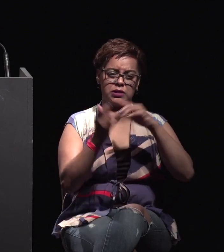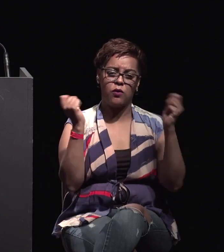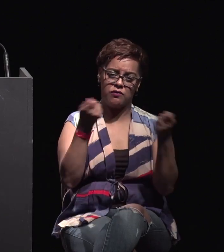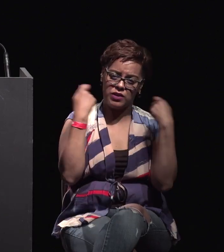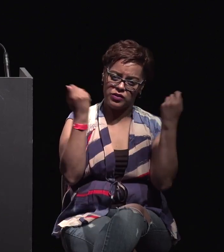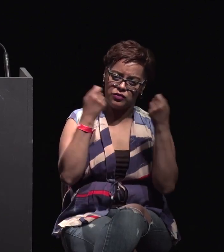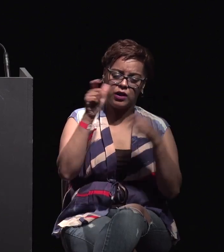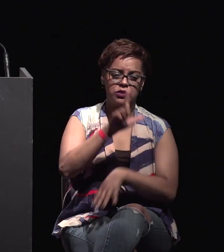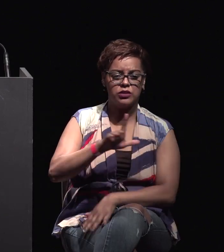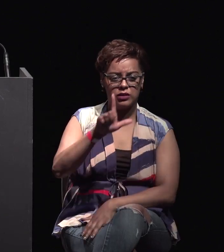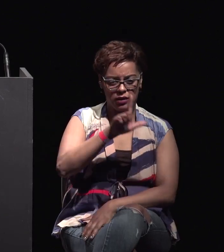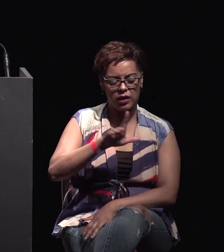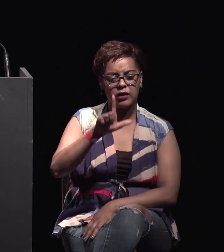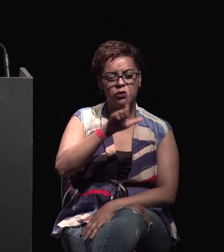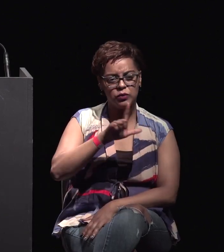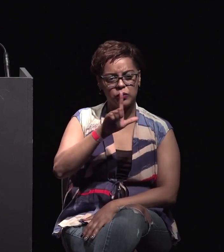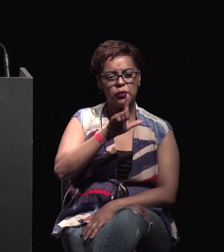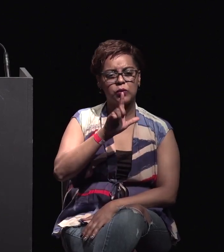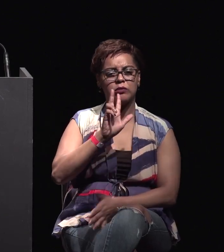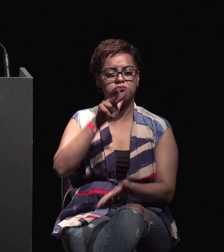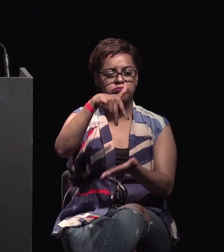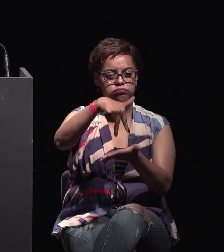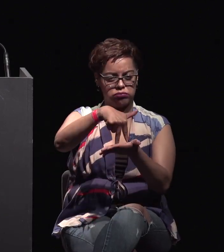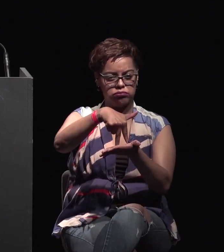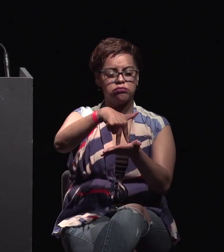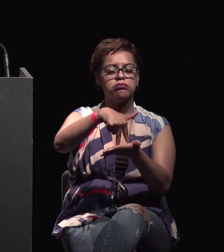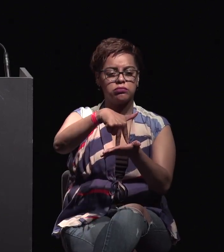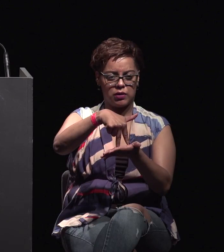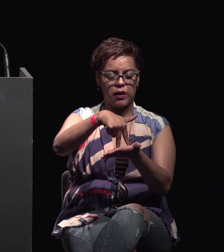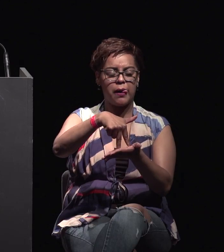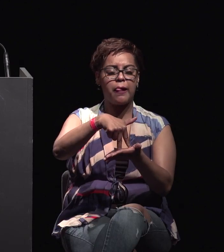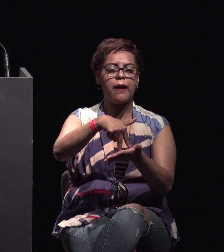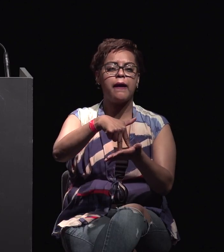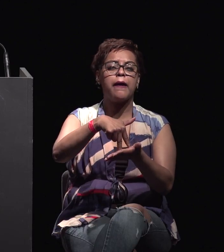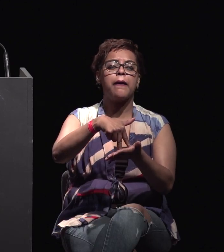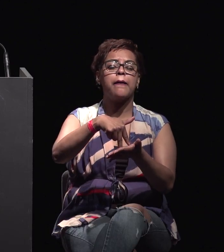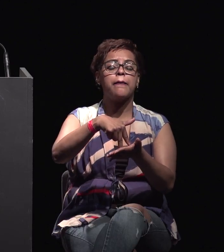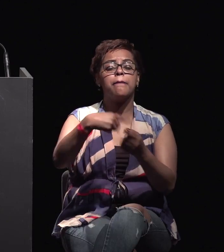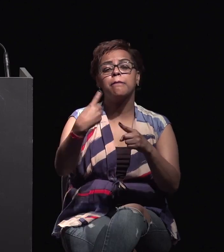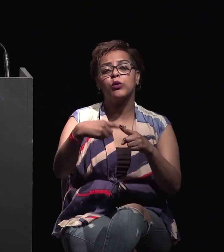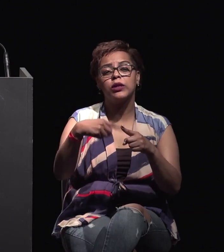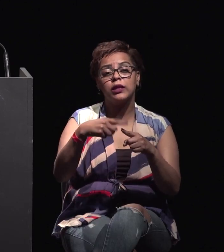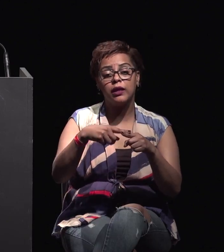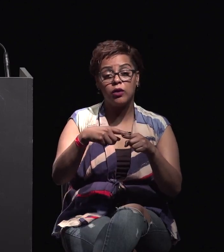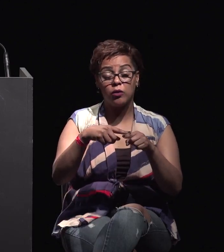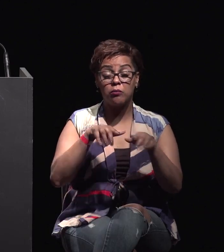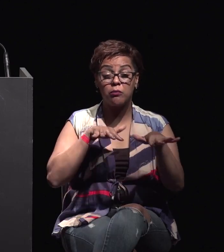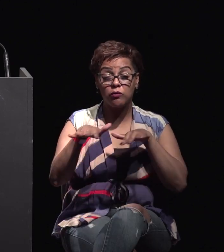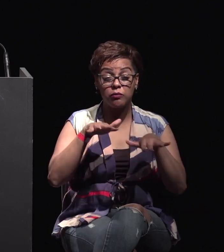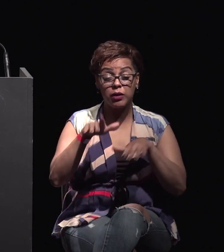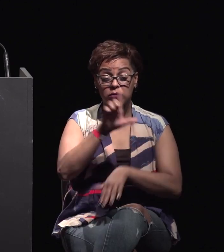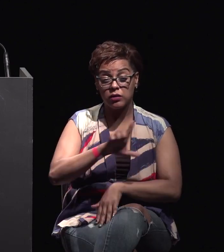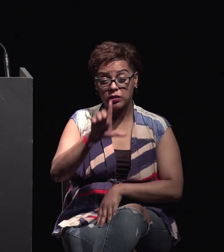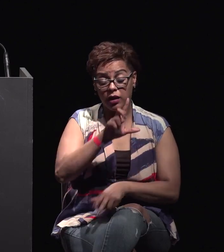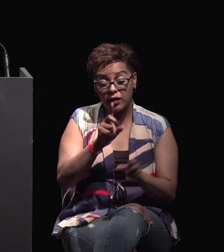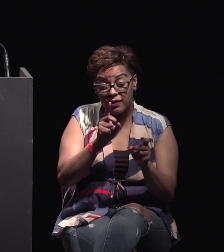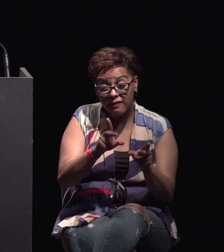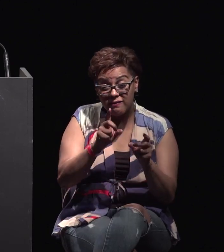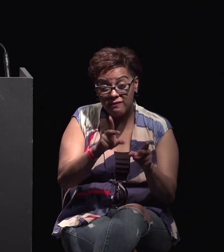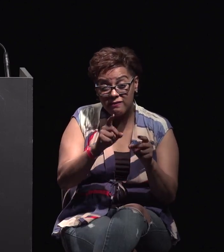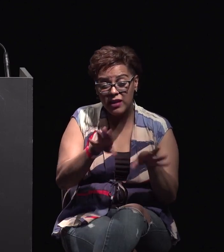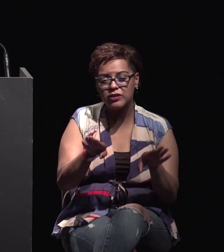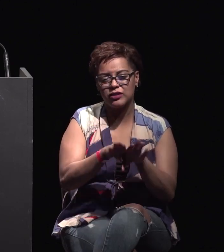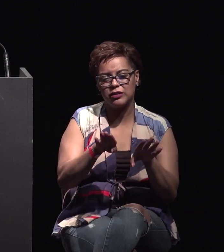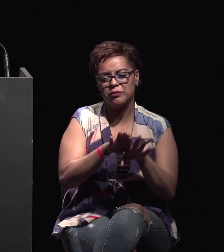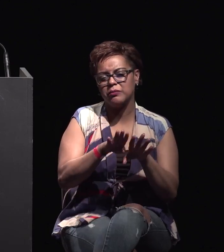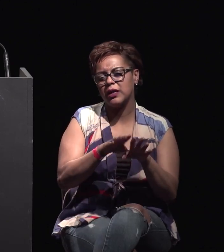de literatura, legitimados e incensados pelo sistema literário, e que também